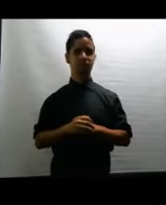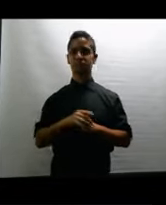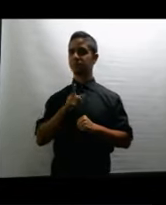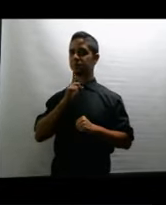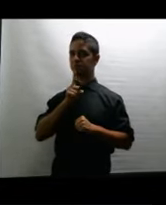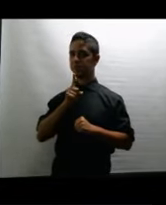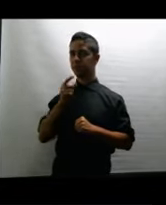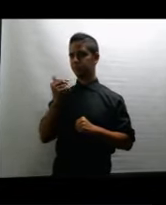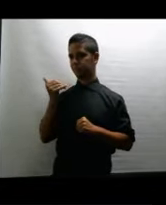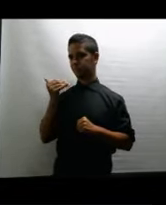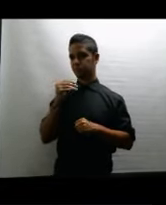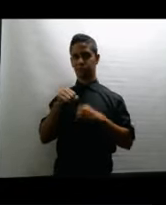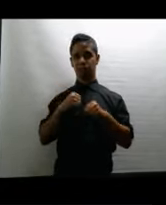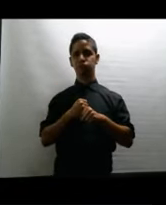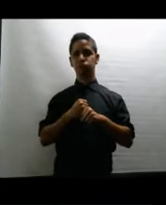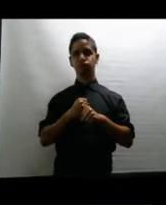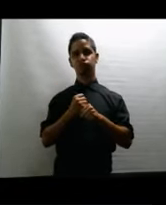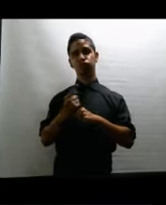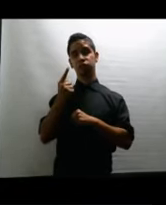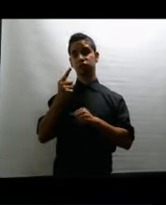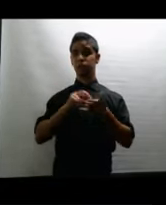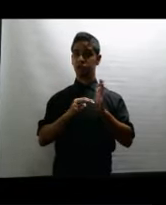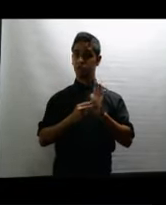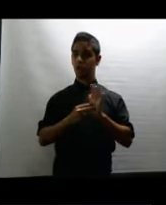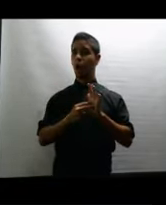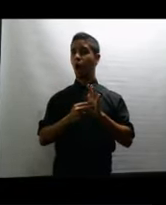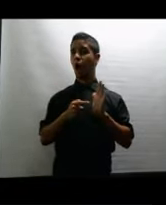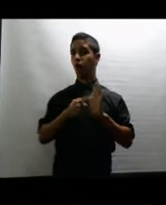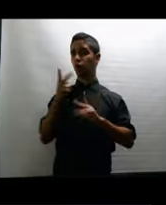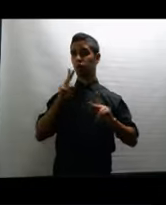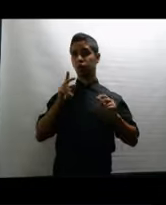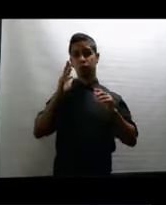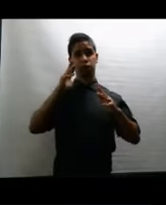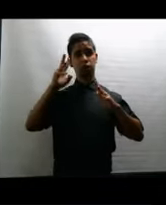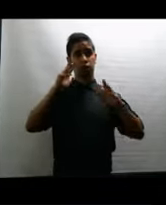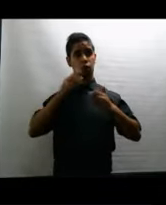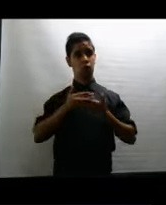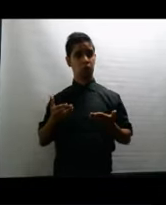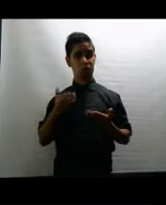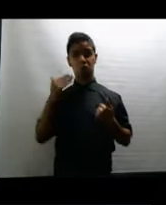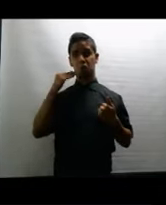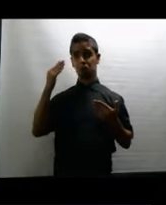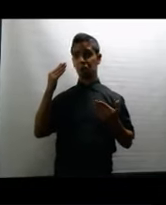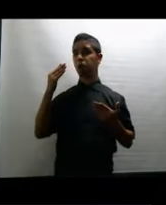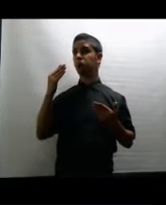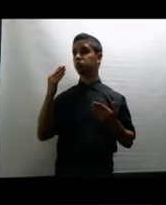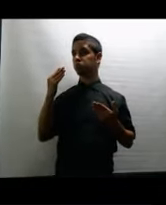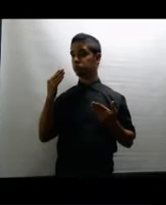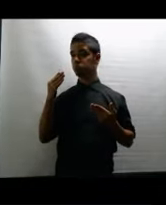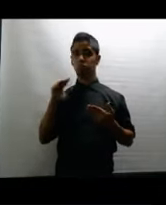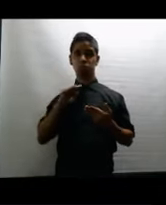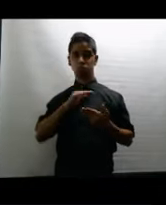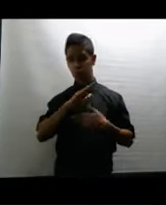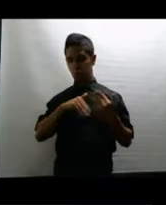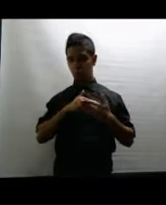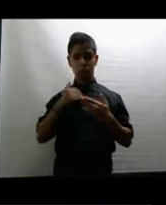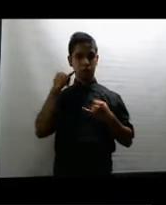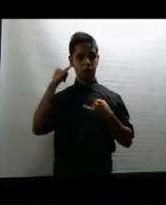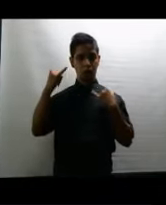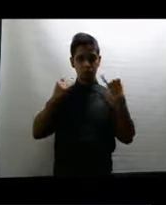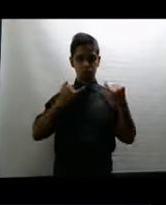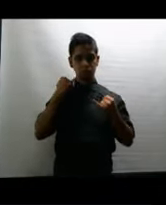estamos quinceañeros el año que viene. Así que algo nos inventaremos. No sé, hemos dicho toda suerte de locuras hasta de hacer